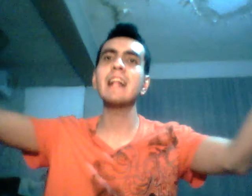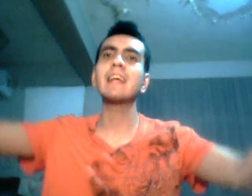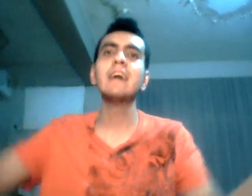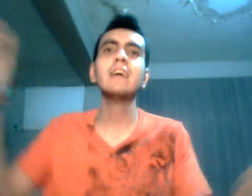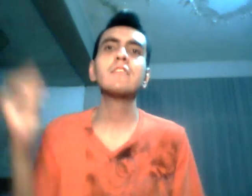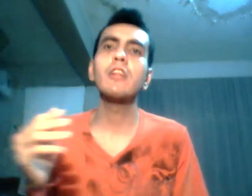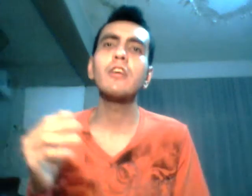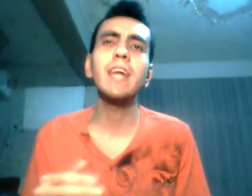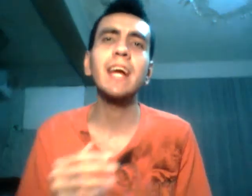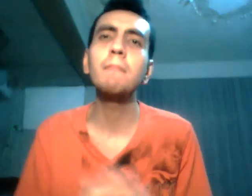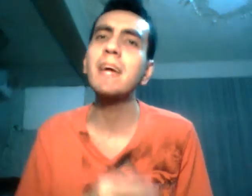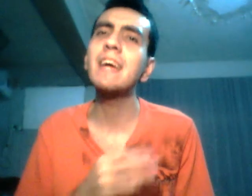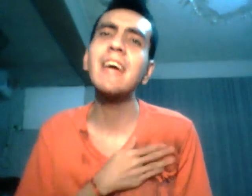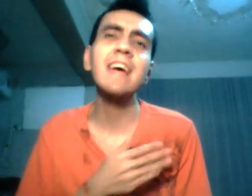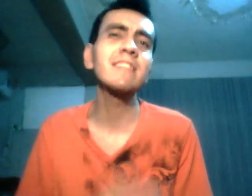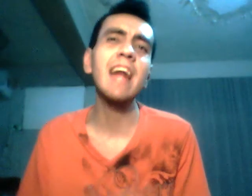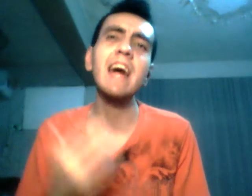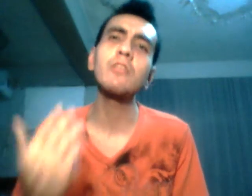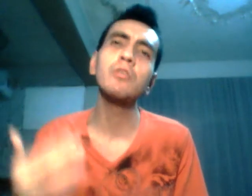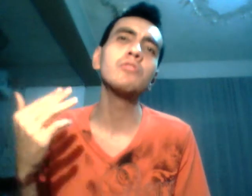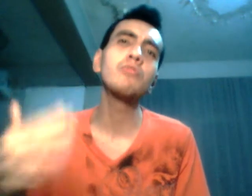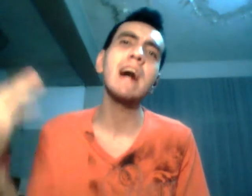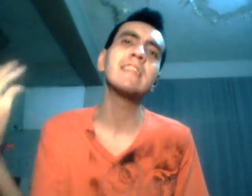salga, solo déjame estar junto a ti.